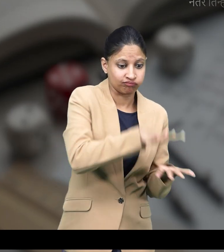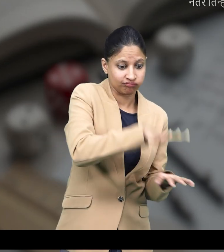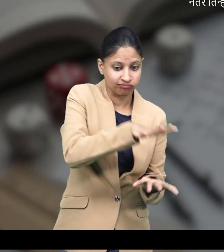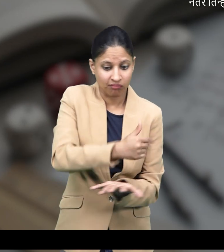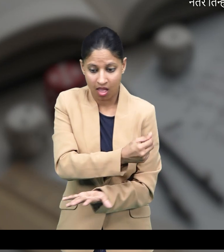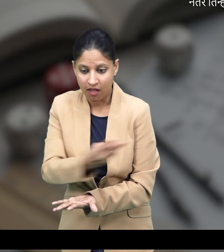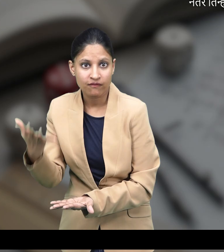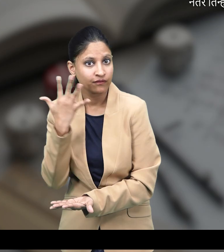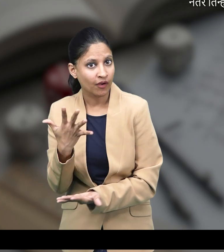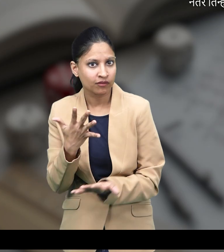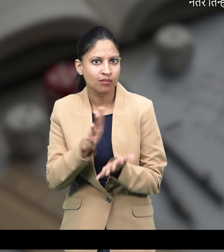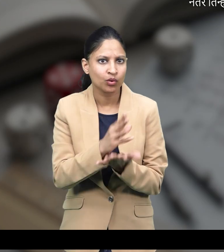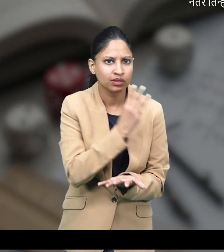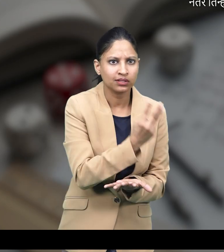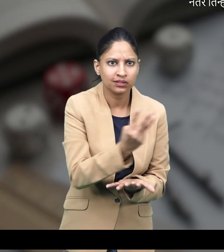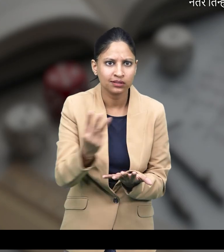3 पुस्तकांचे 5 गठ्ठे,